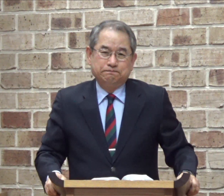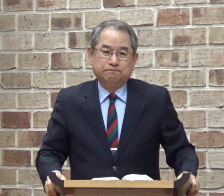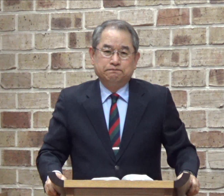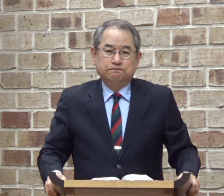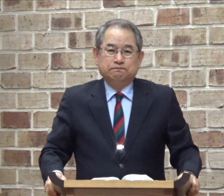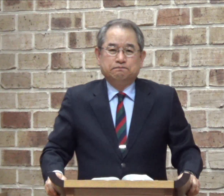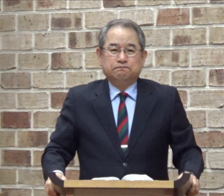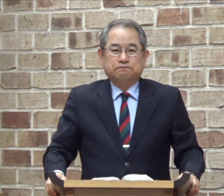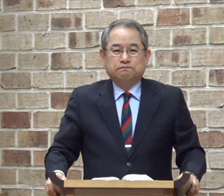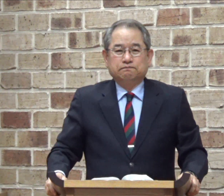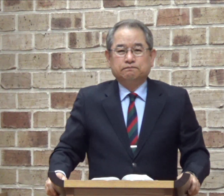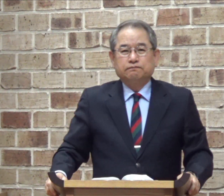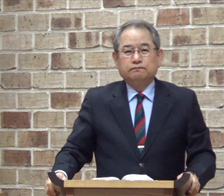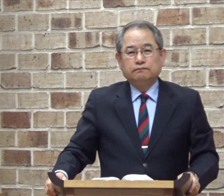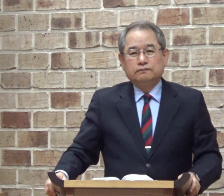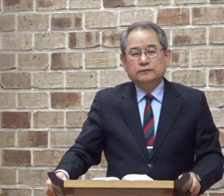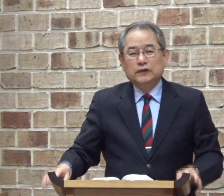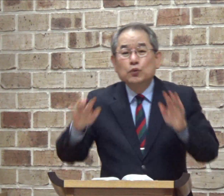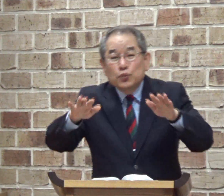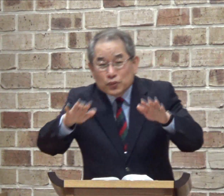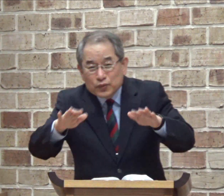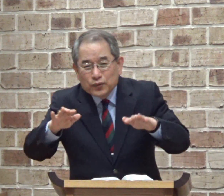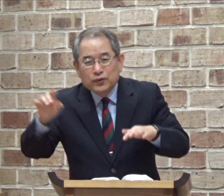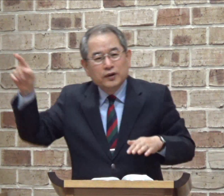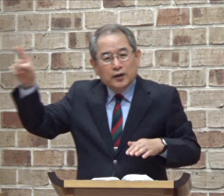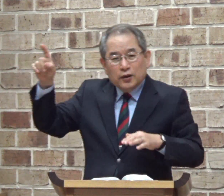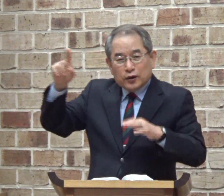무생물 무기인 생화학 무기 사용 위협 때문입니다.